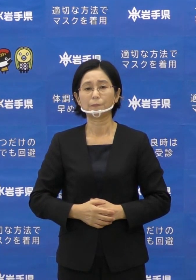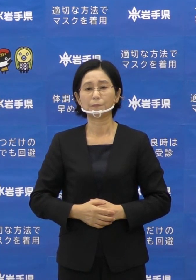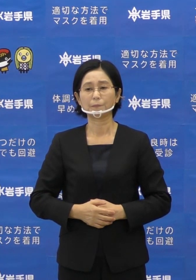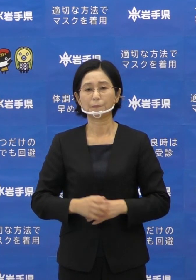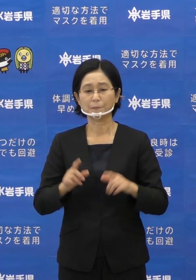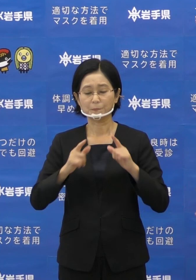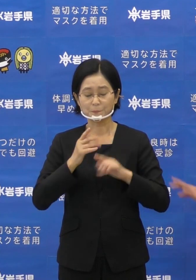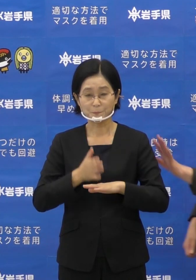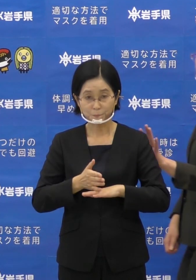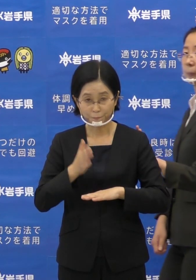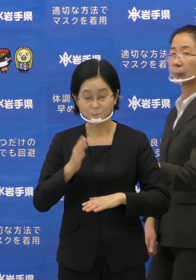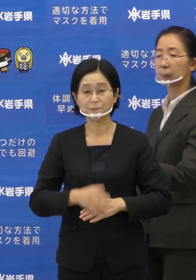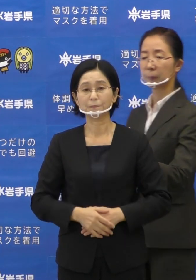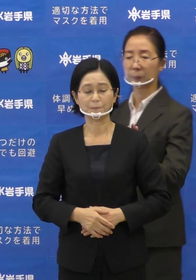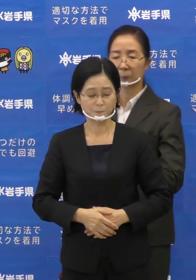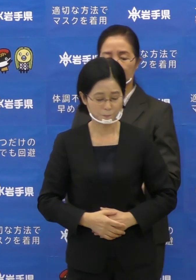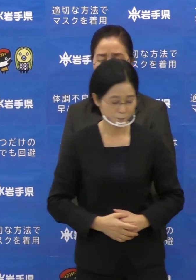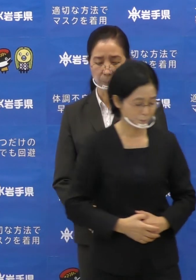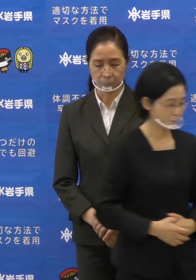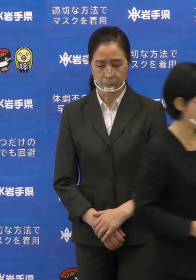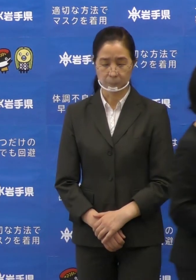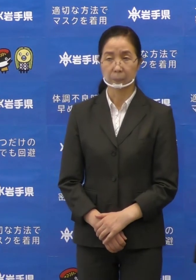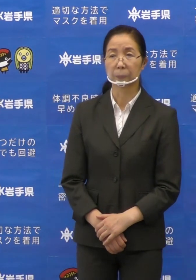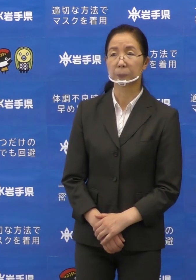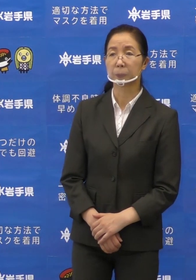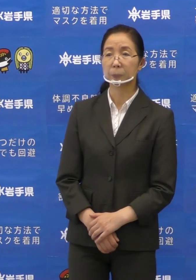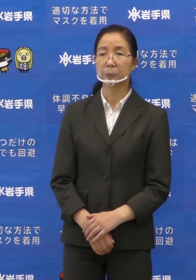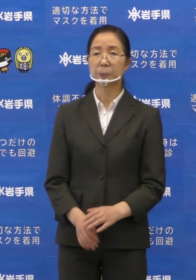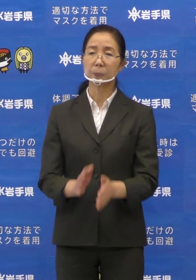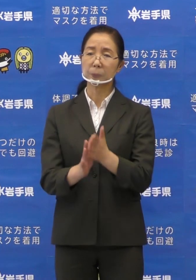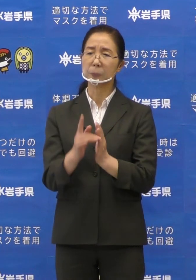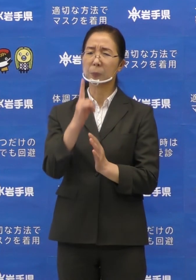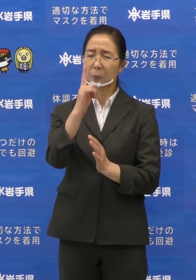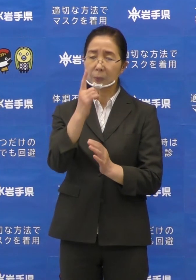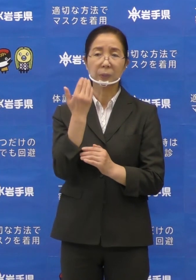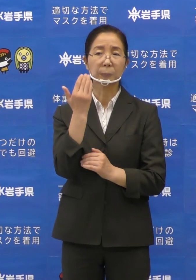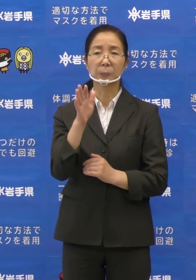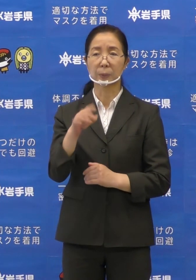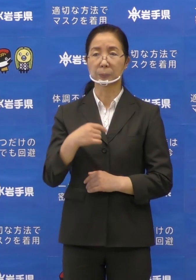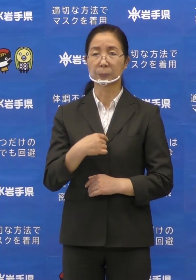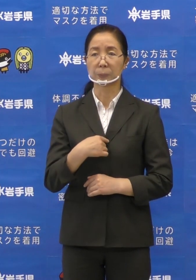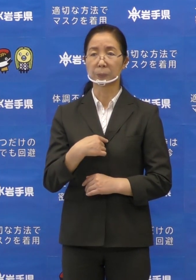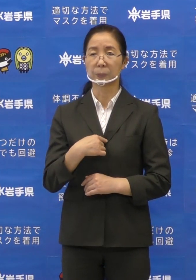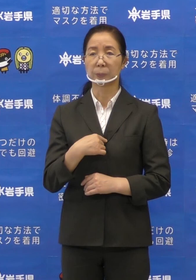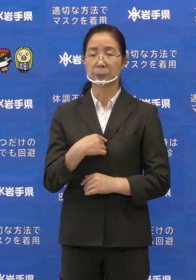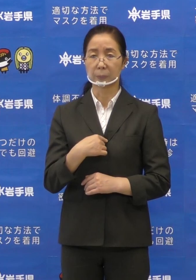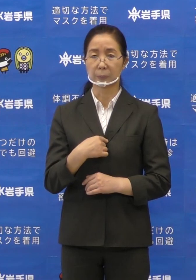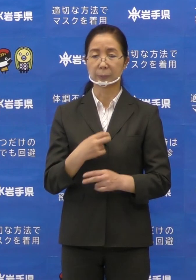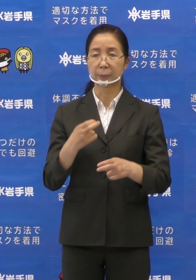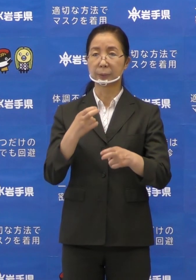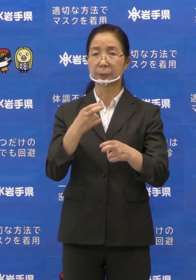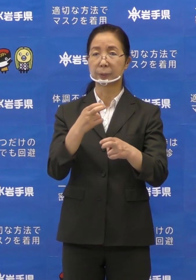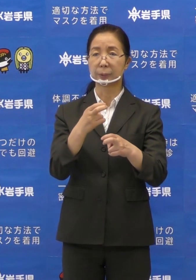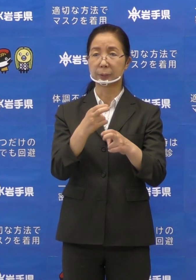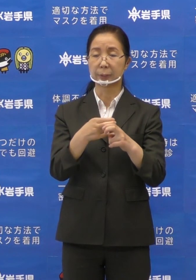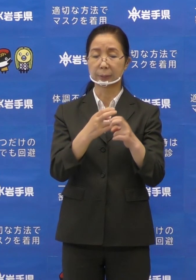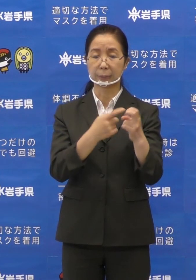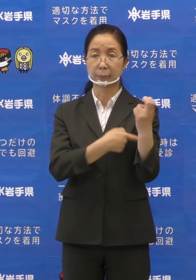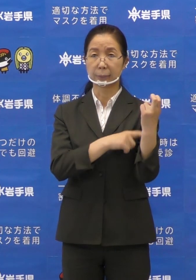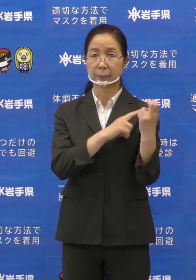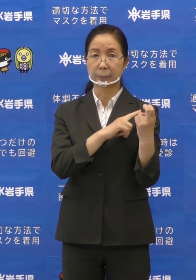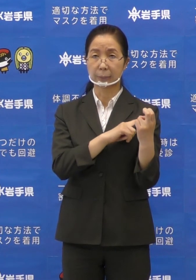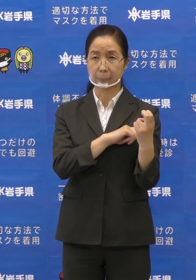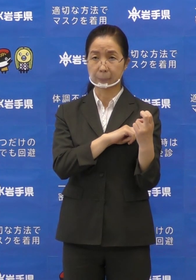ありがとうございます。あともう一点、国政の話題でですね、立憲民主党岩手県連の方